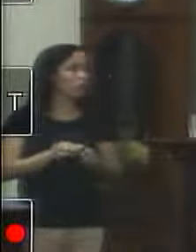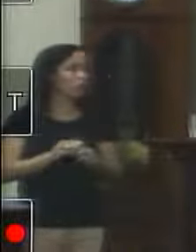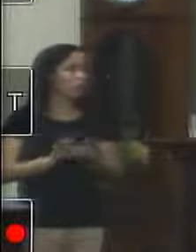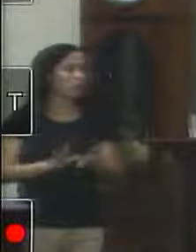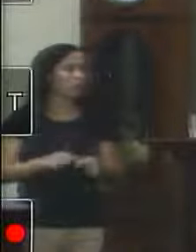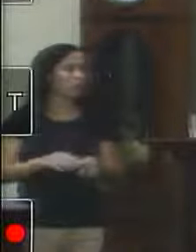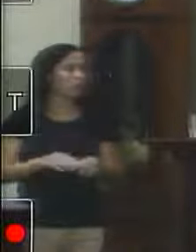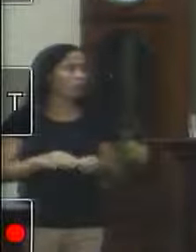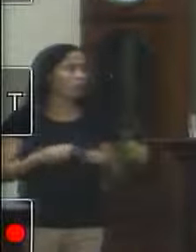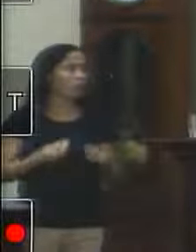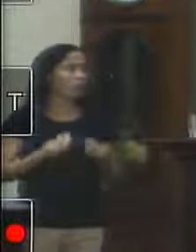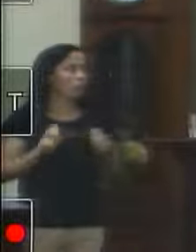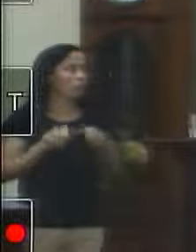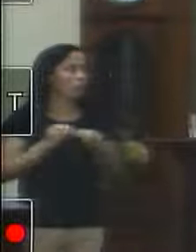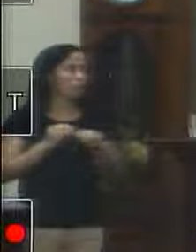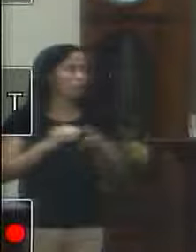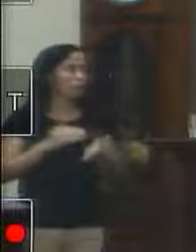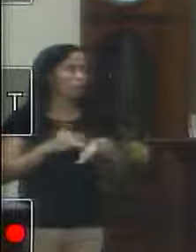E da forma que eu me expressei